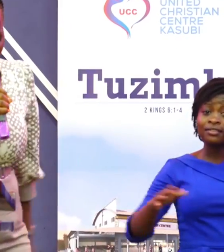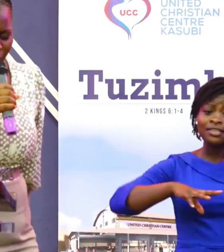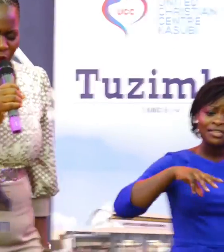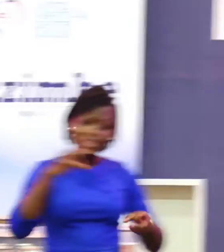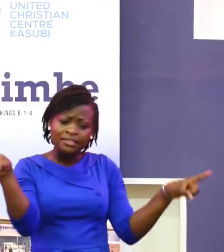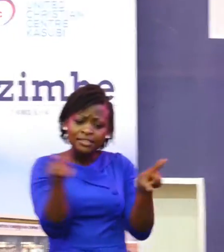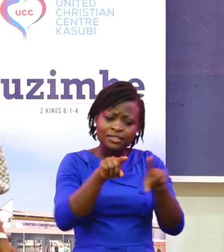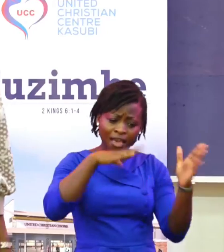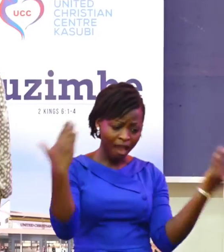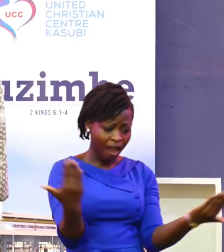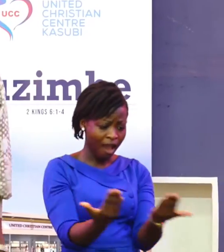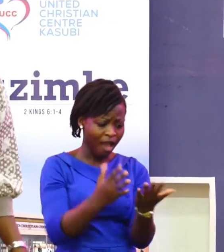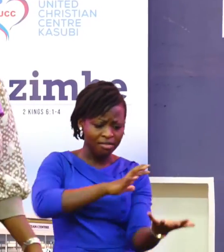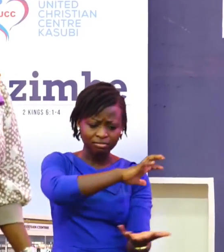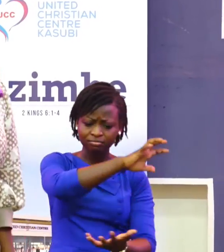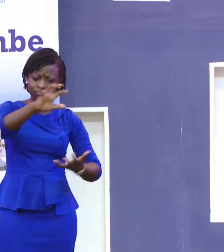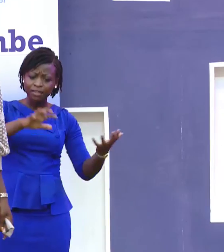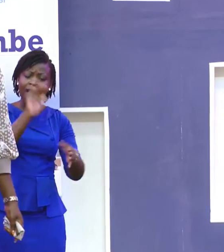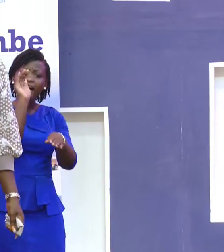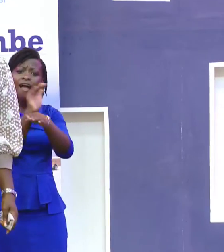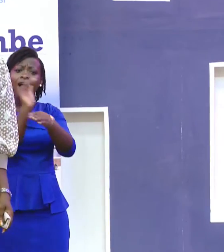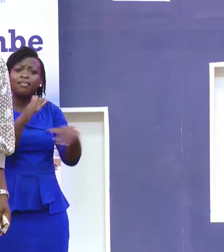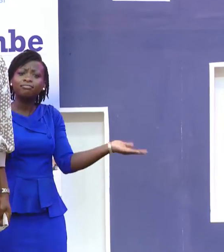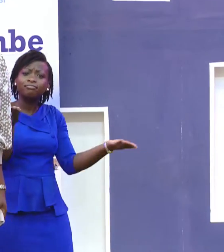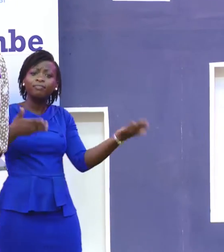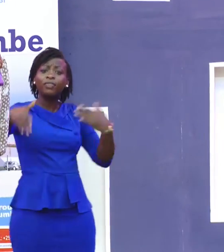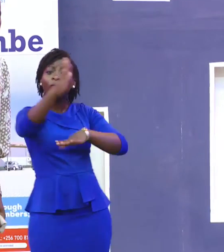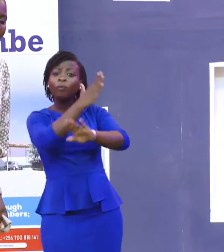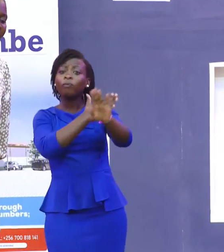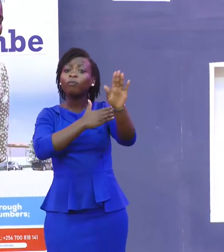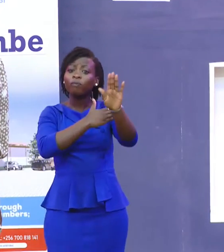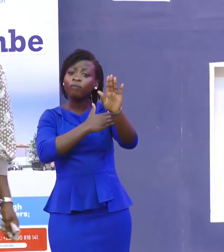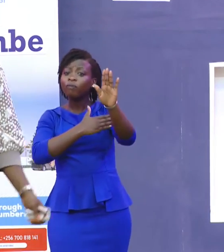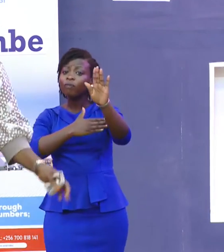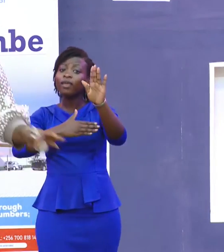Insinge fuku senge nyanja babu zaliwa